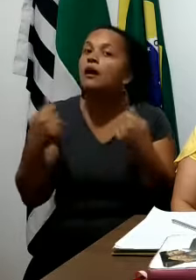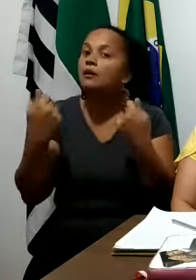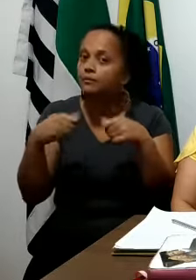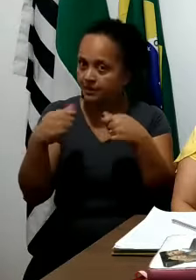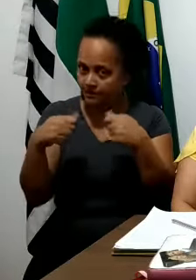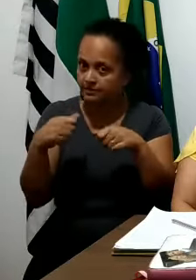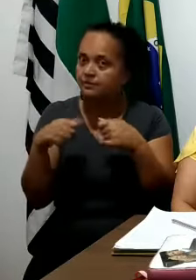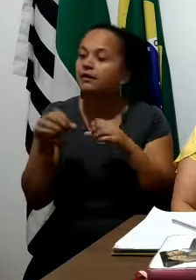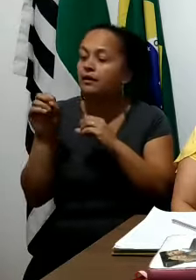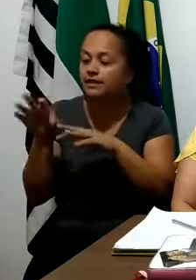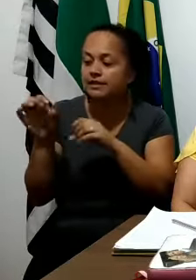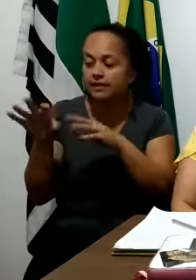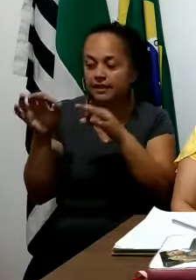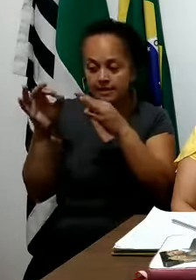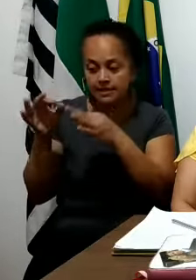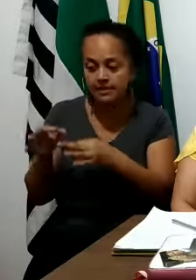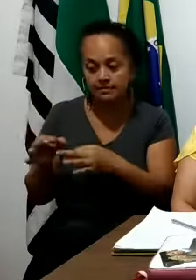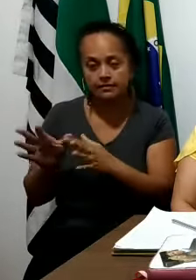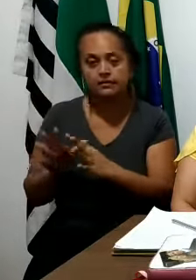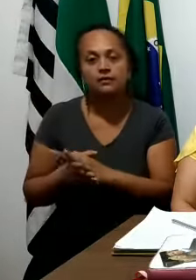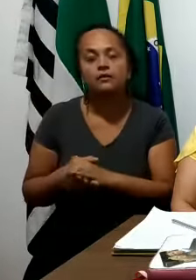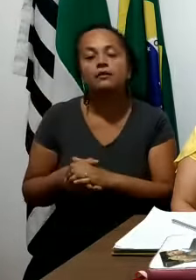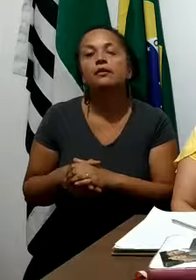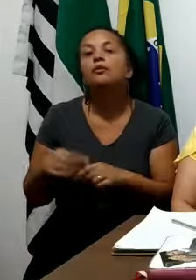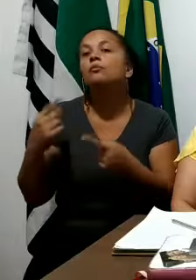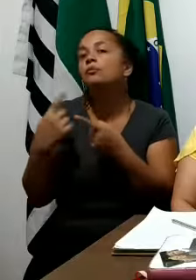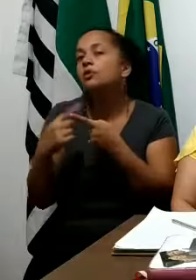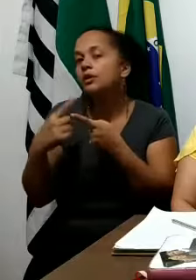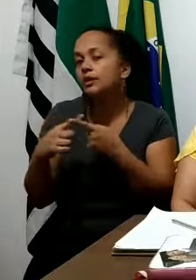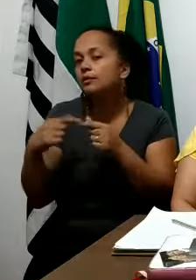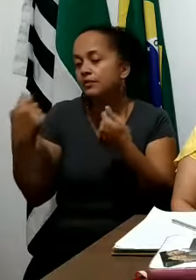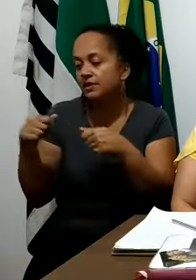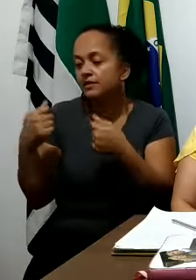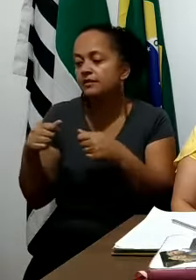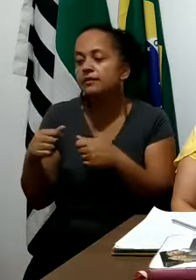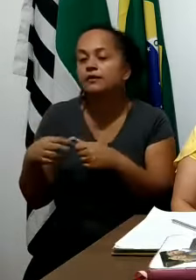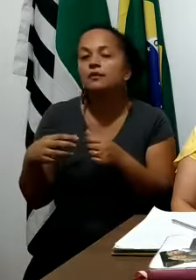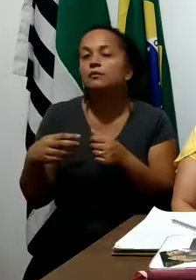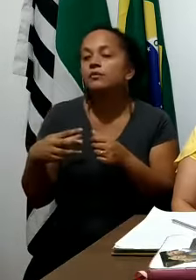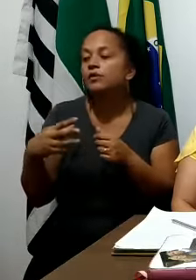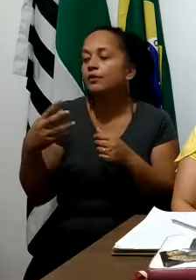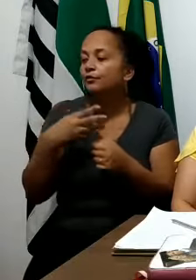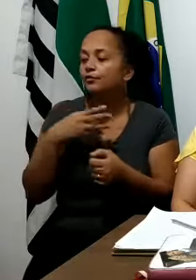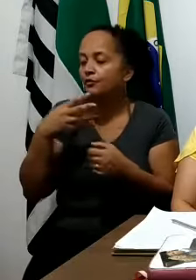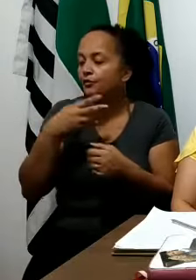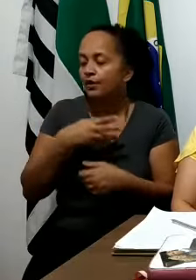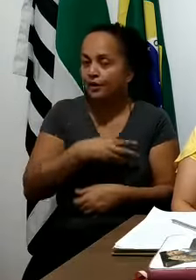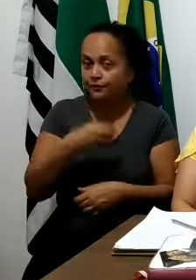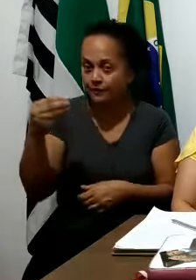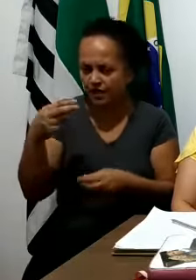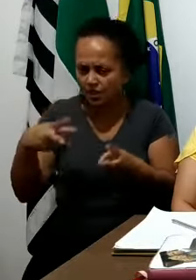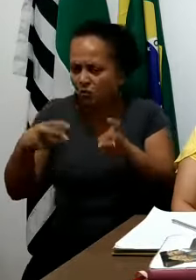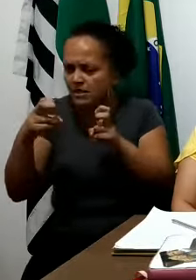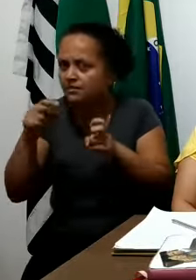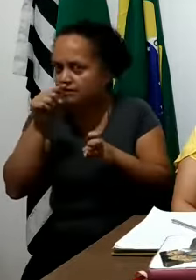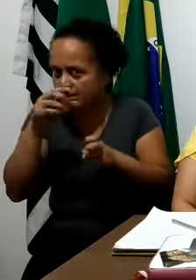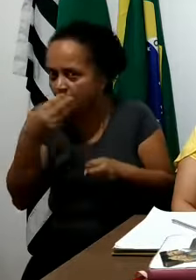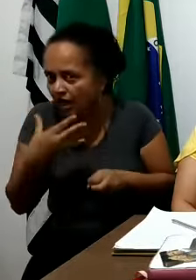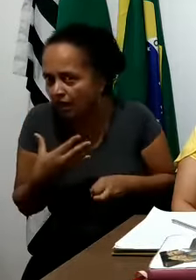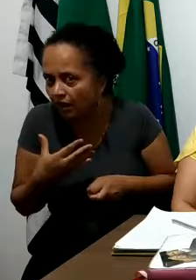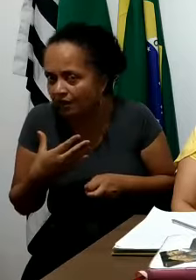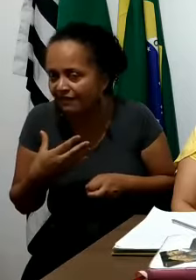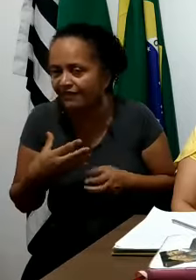vezes não fazem o que a gente fala. Mas eles repetem aquilo que eles veem a gente fazendo, né? Uma vez a gente estava conversando